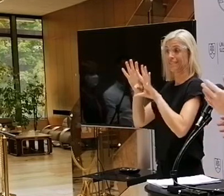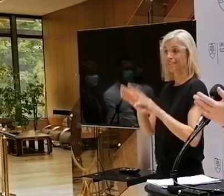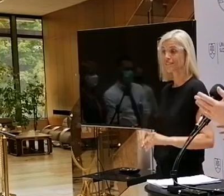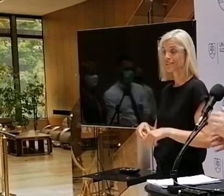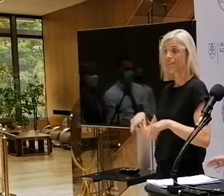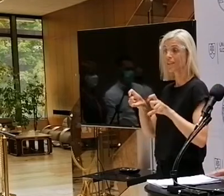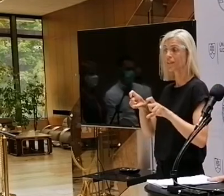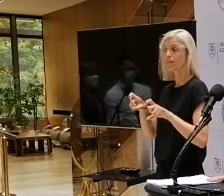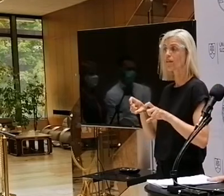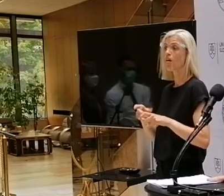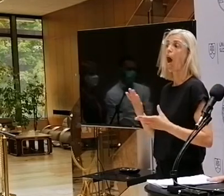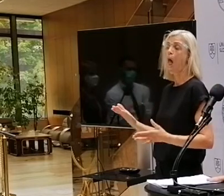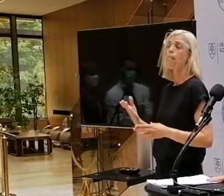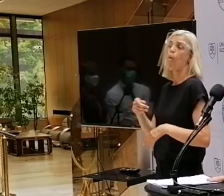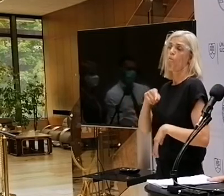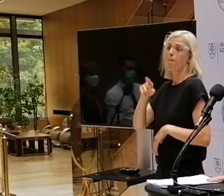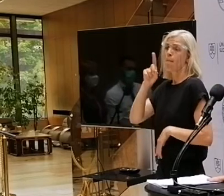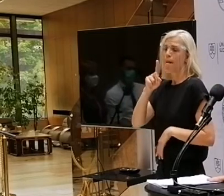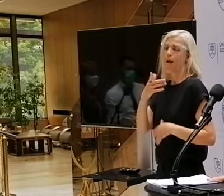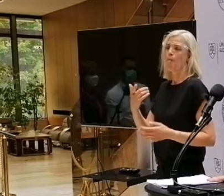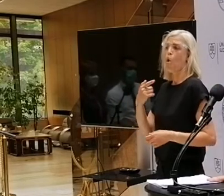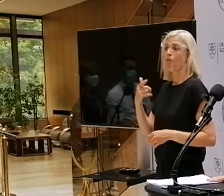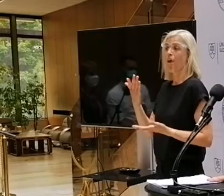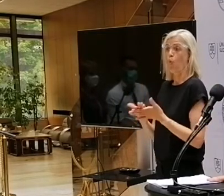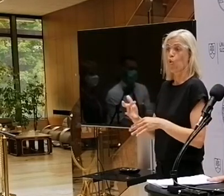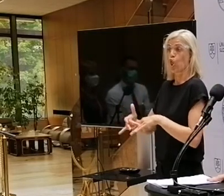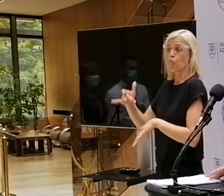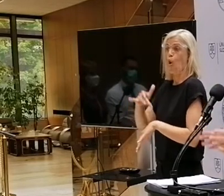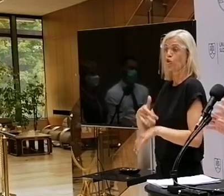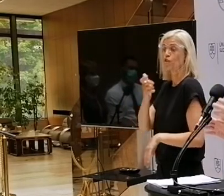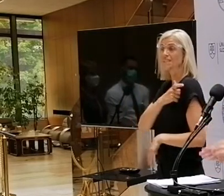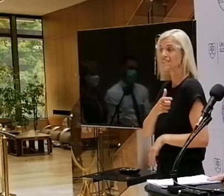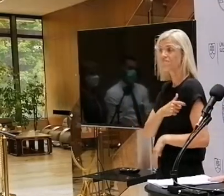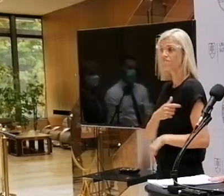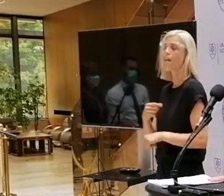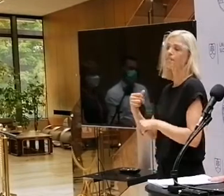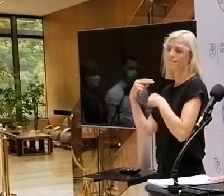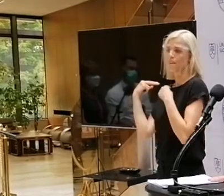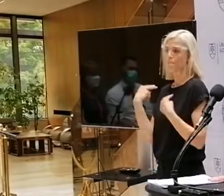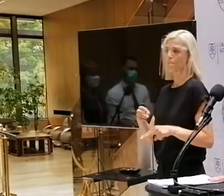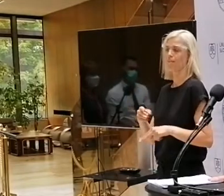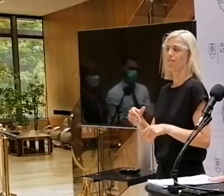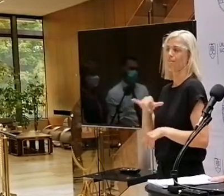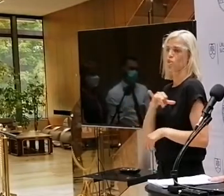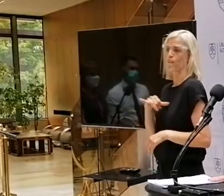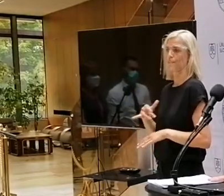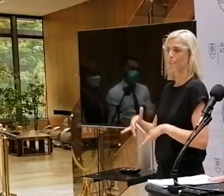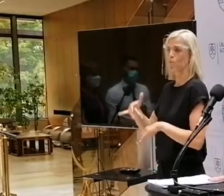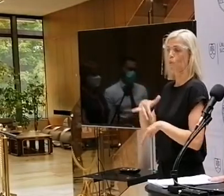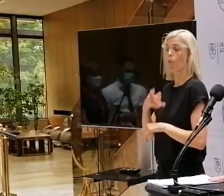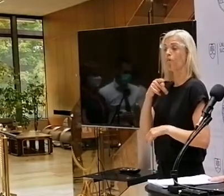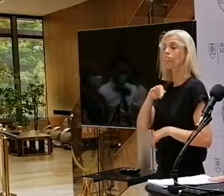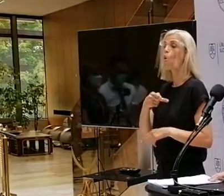otec alebo mama idú na dôchodok. Takže zatiaľ sa mi zdá takáto úprava